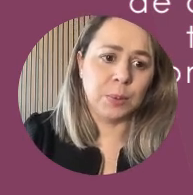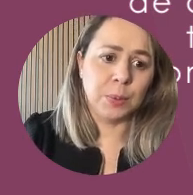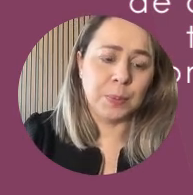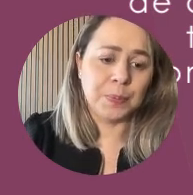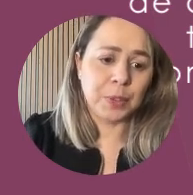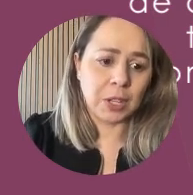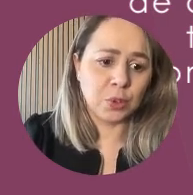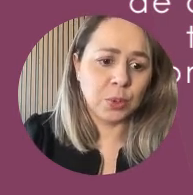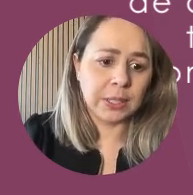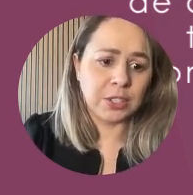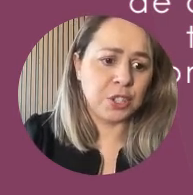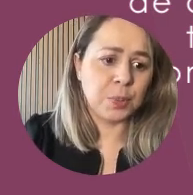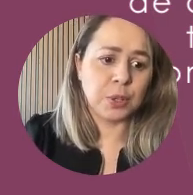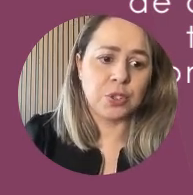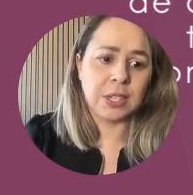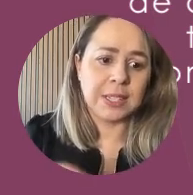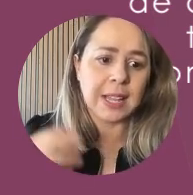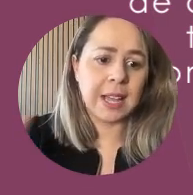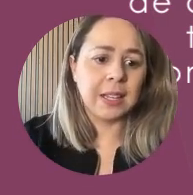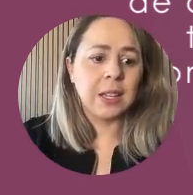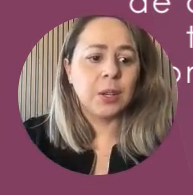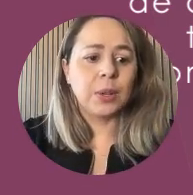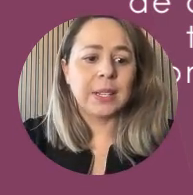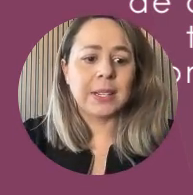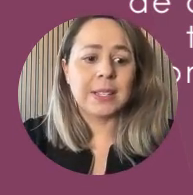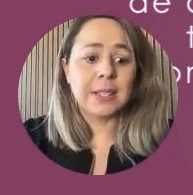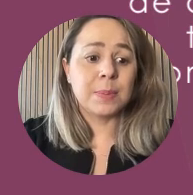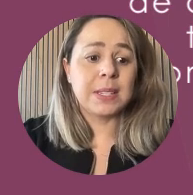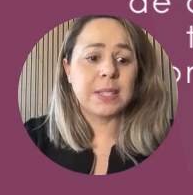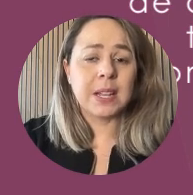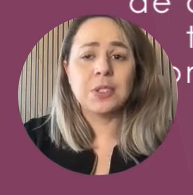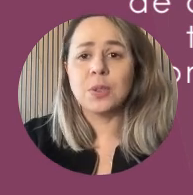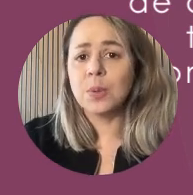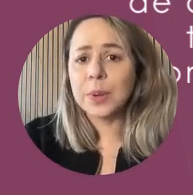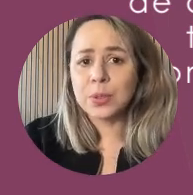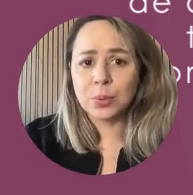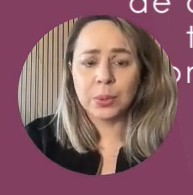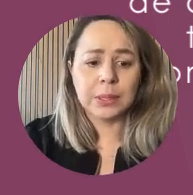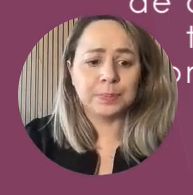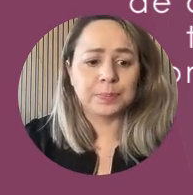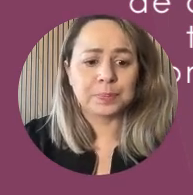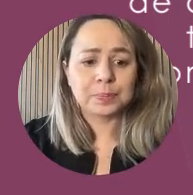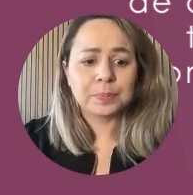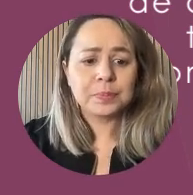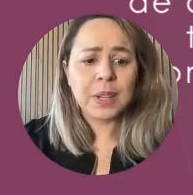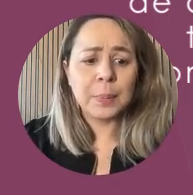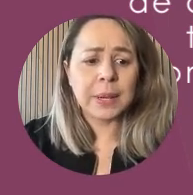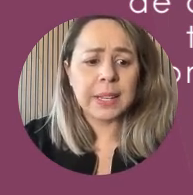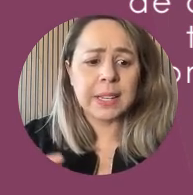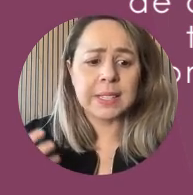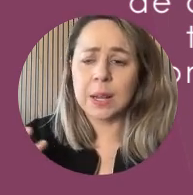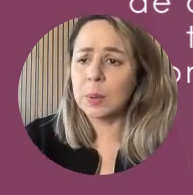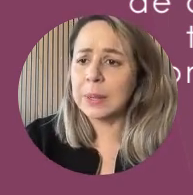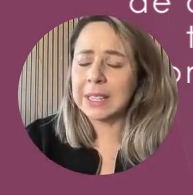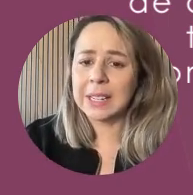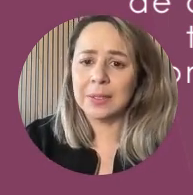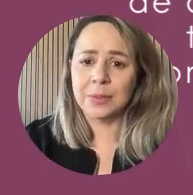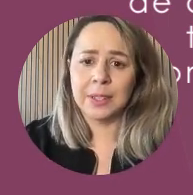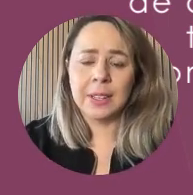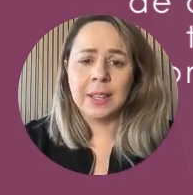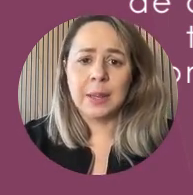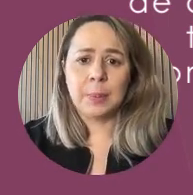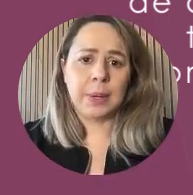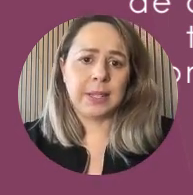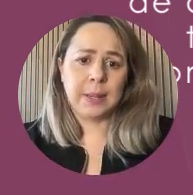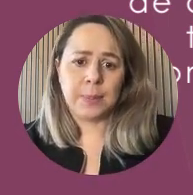exemplo, o ajuda, a gente pode utilizar quando a criança precisar de alguma ajuda para realizar alguma